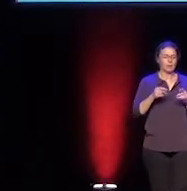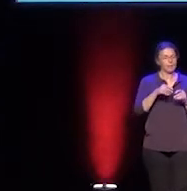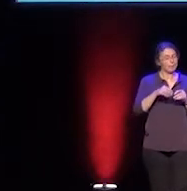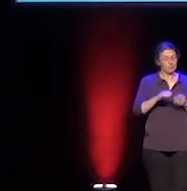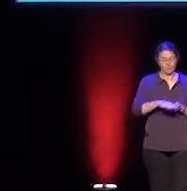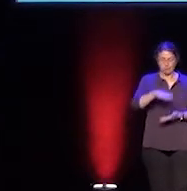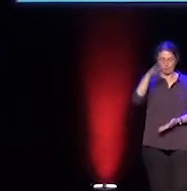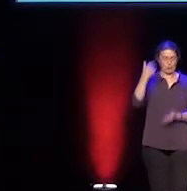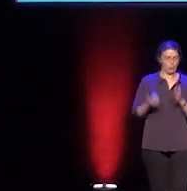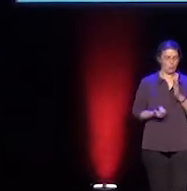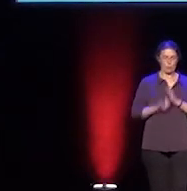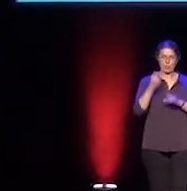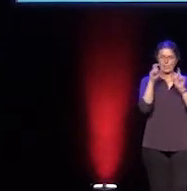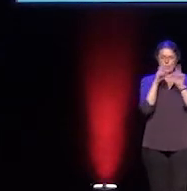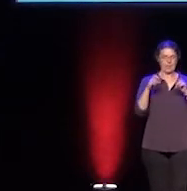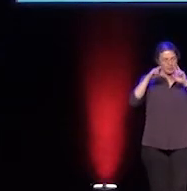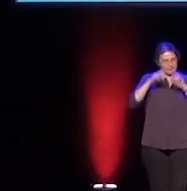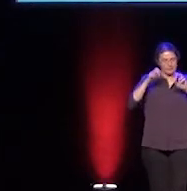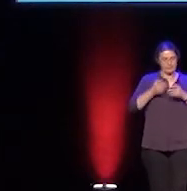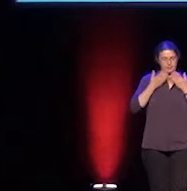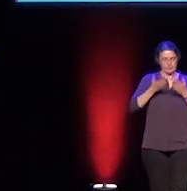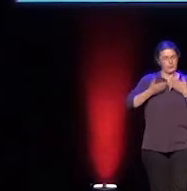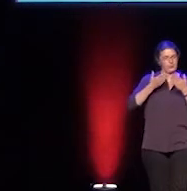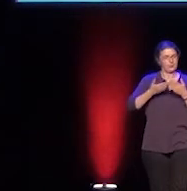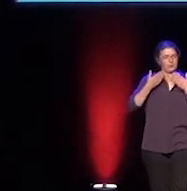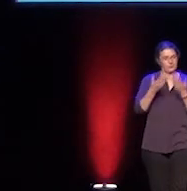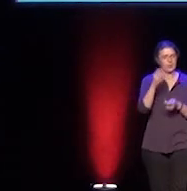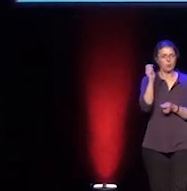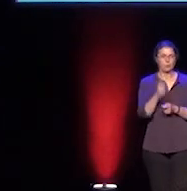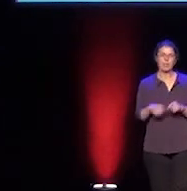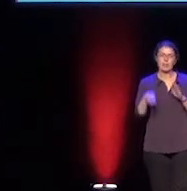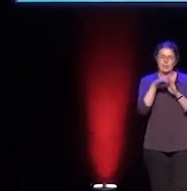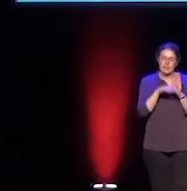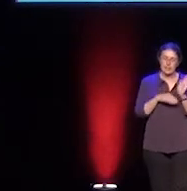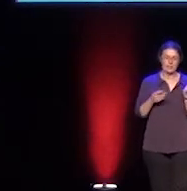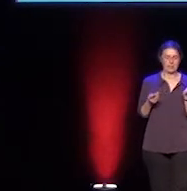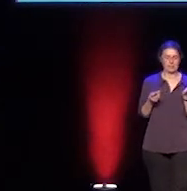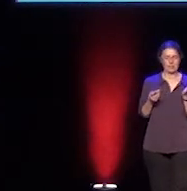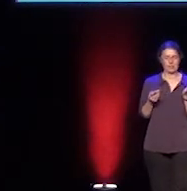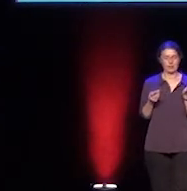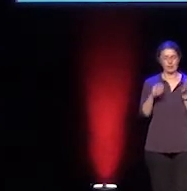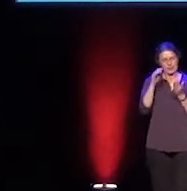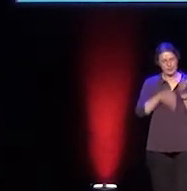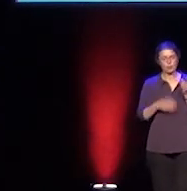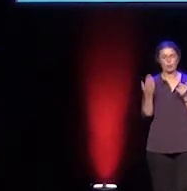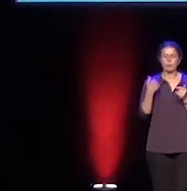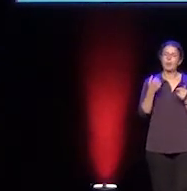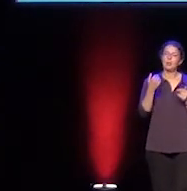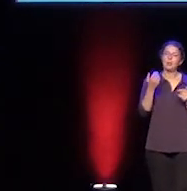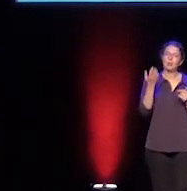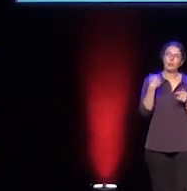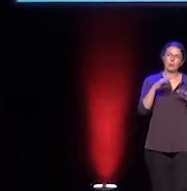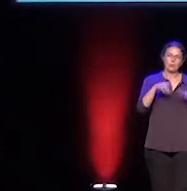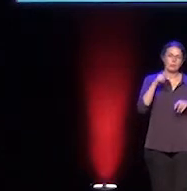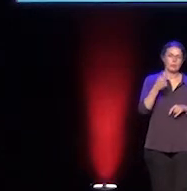ihm völlig fremde Materie ein, studierte Gesetzestexte und hat von